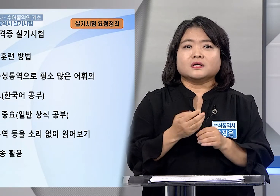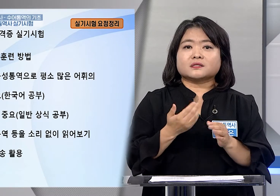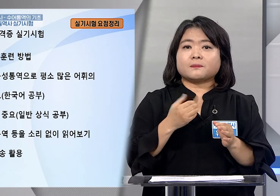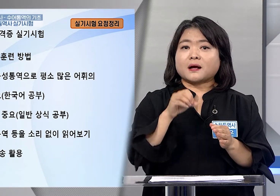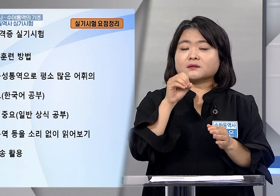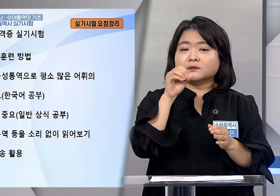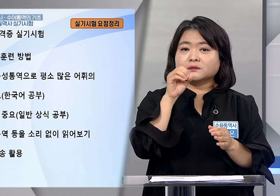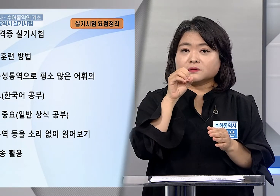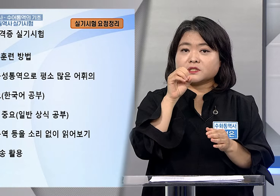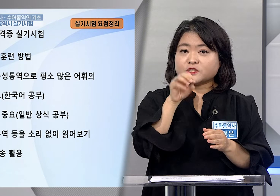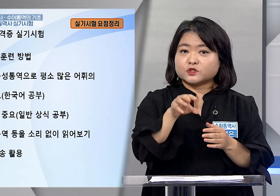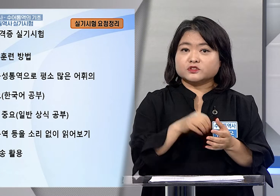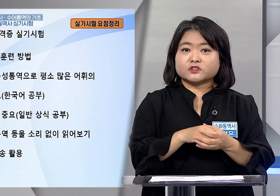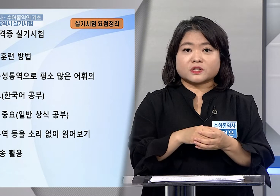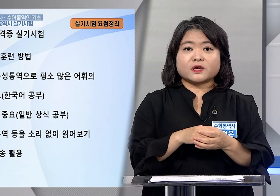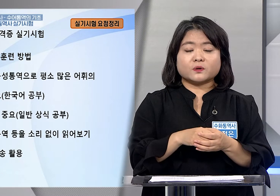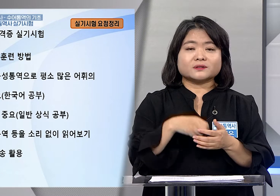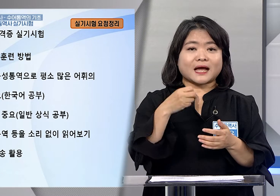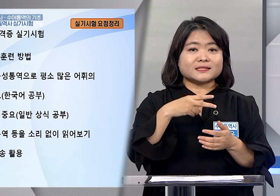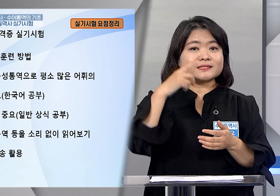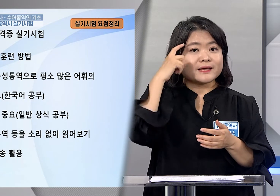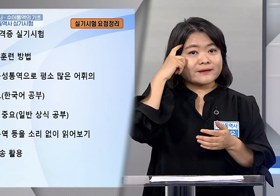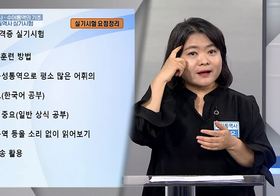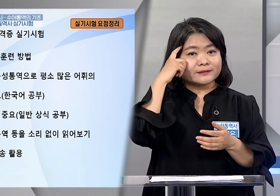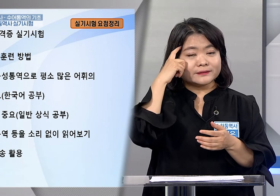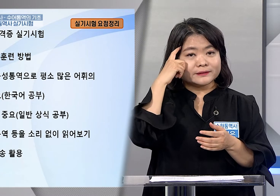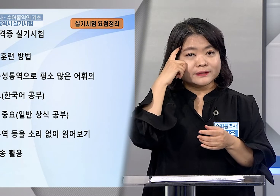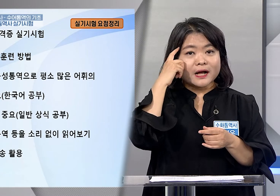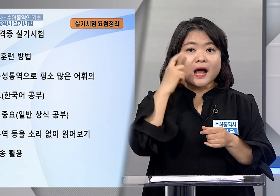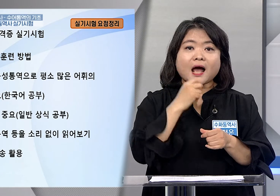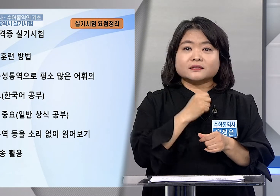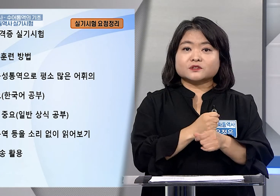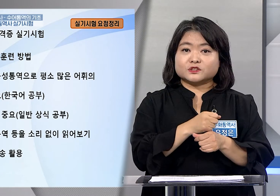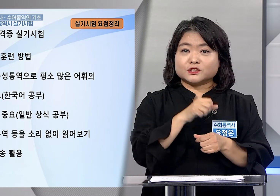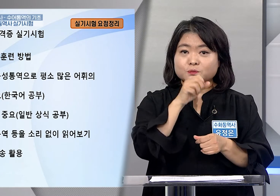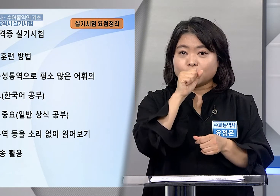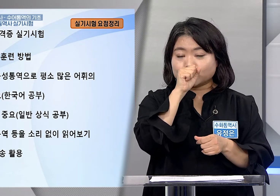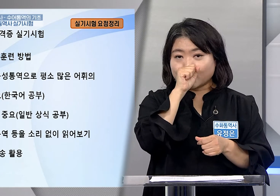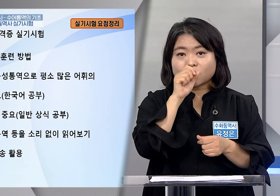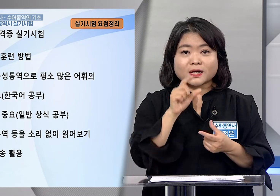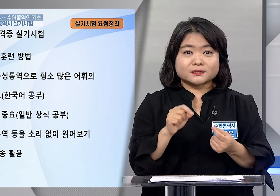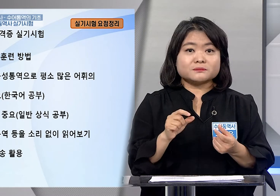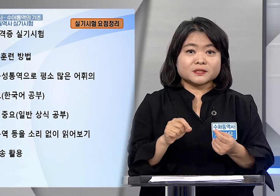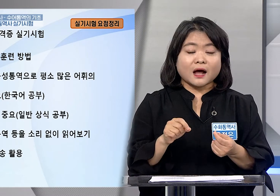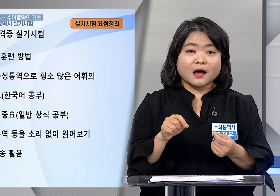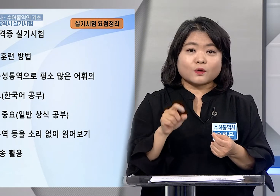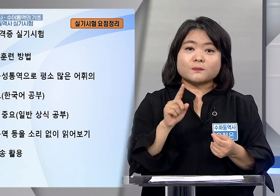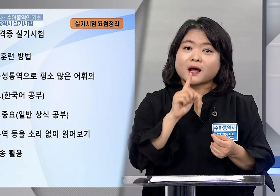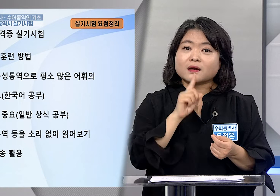제가 예시를 드렸잖아요. 다시 생각을 하는 것이 뭐 좋은 것 같습니다. 라고 말하는